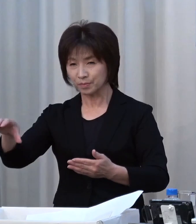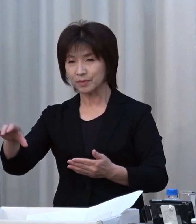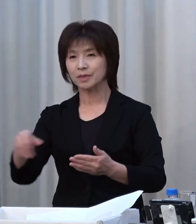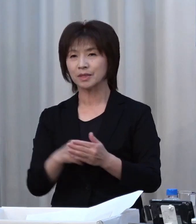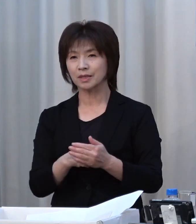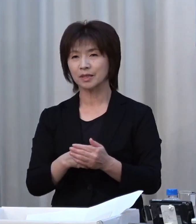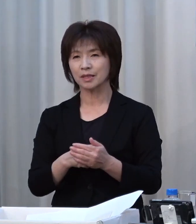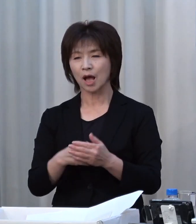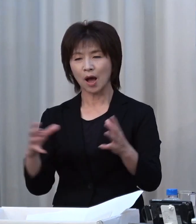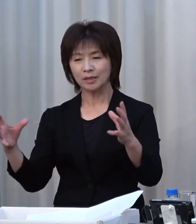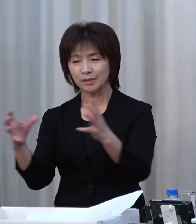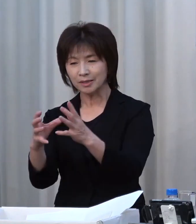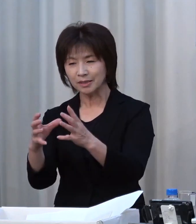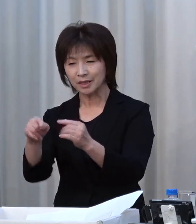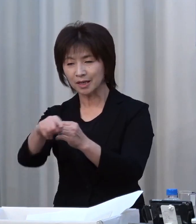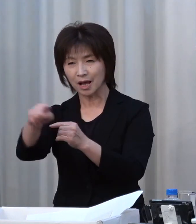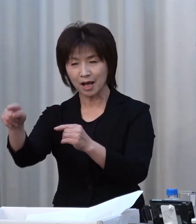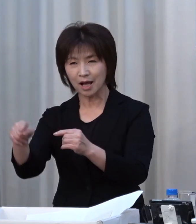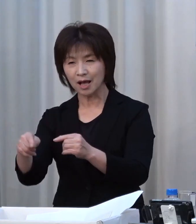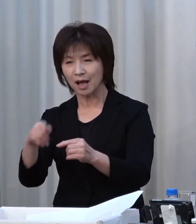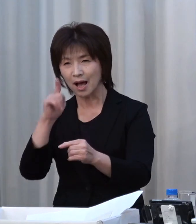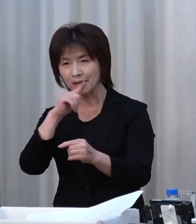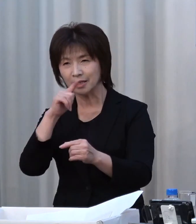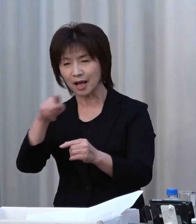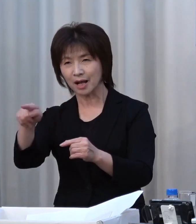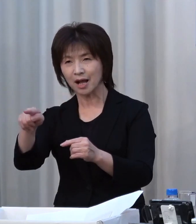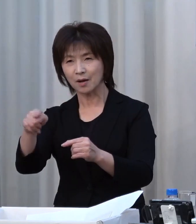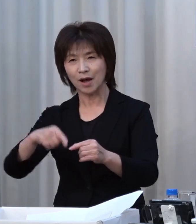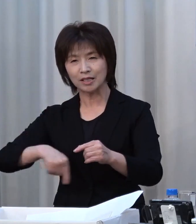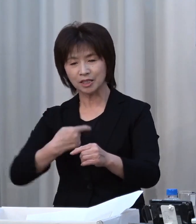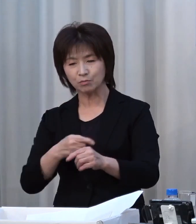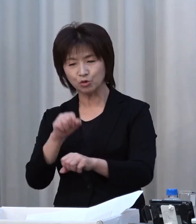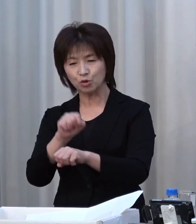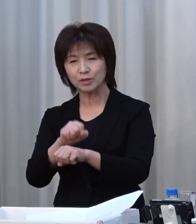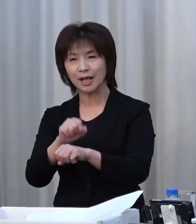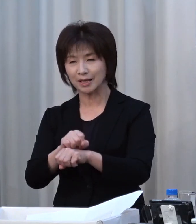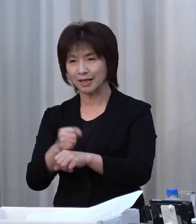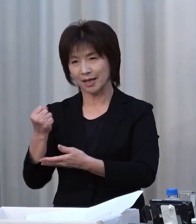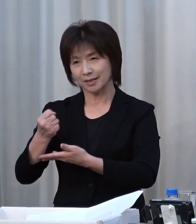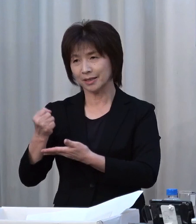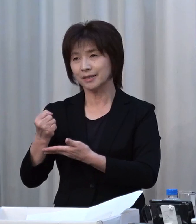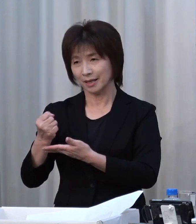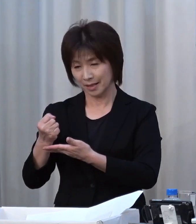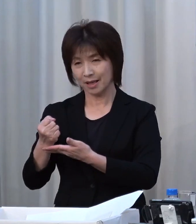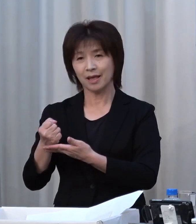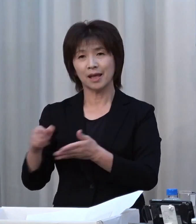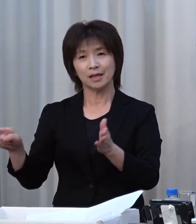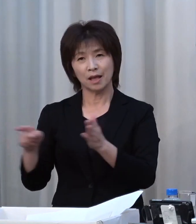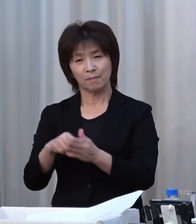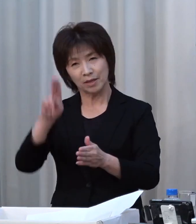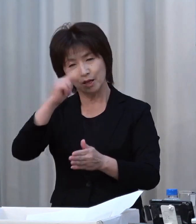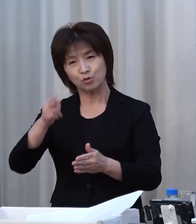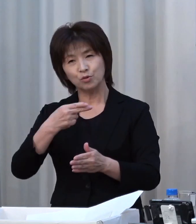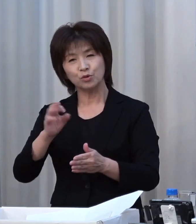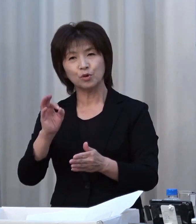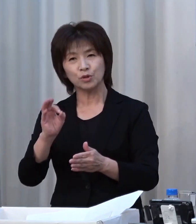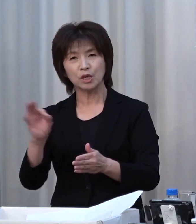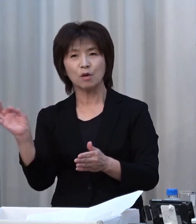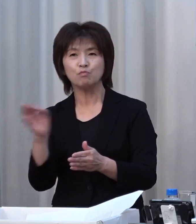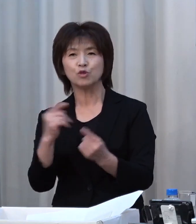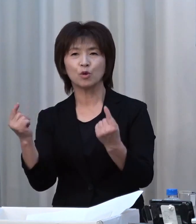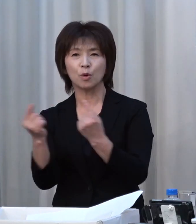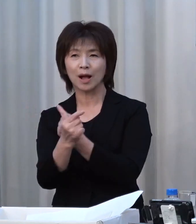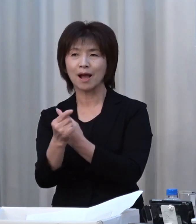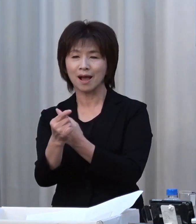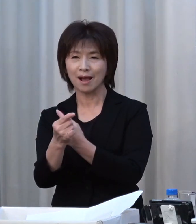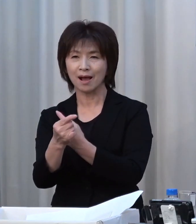郡部の小さな自治体ではですね、もう 自主財源で、すでにずっと給食費を無償化で